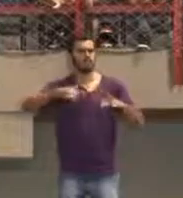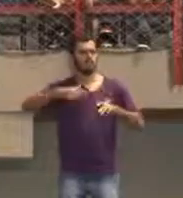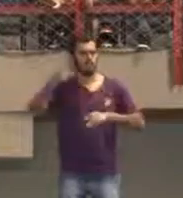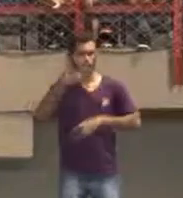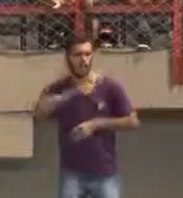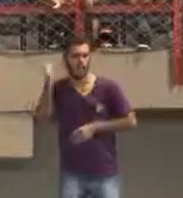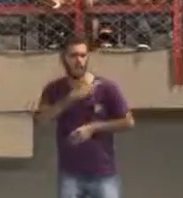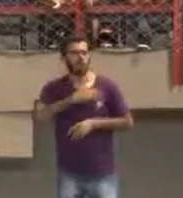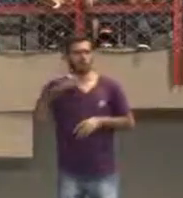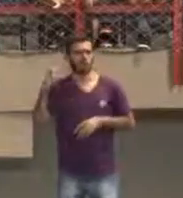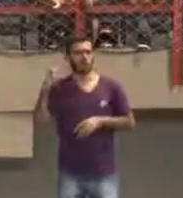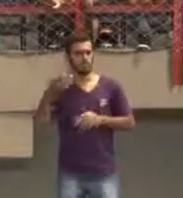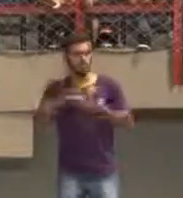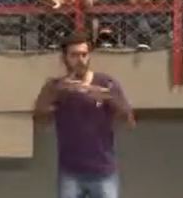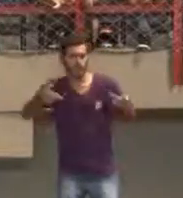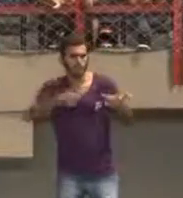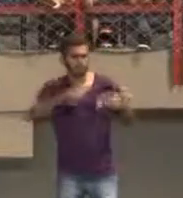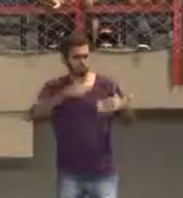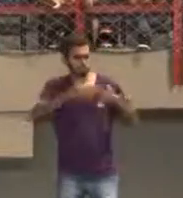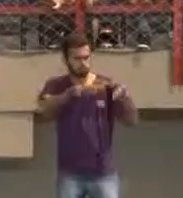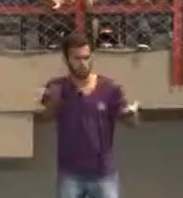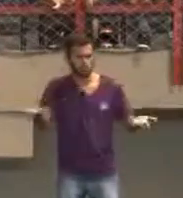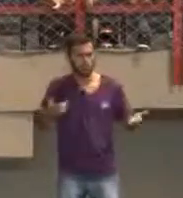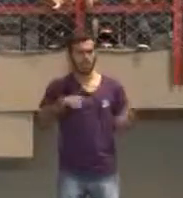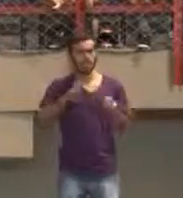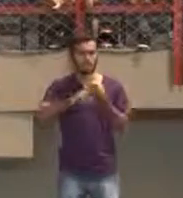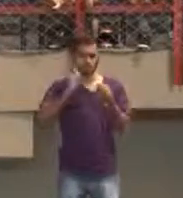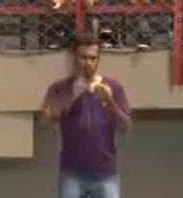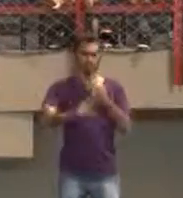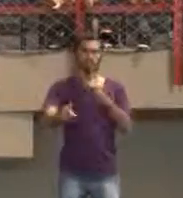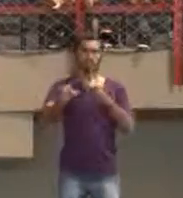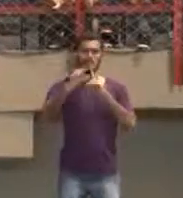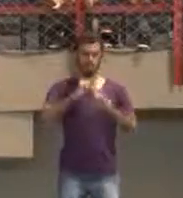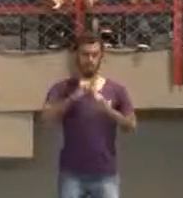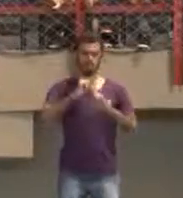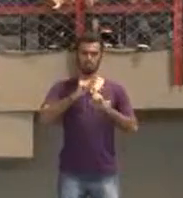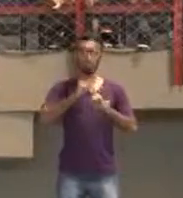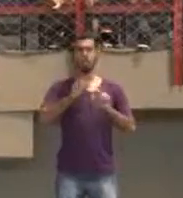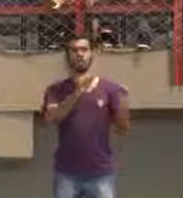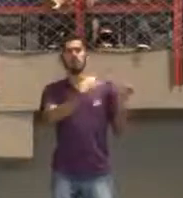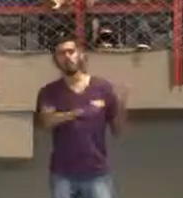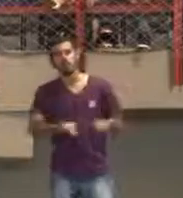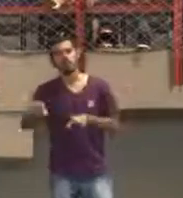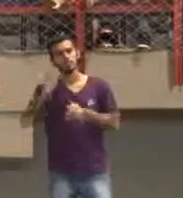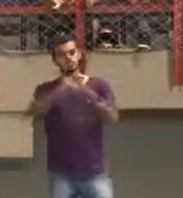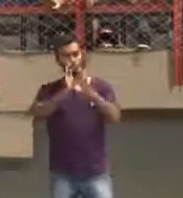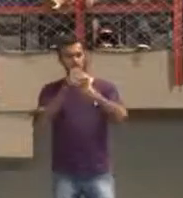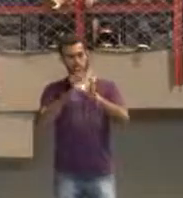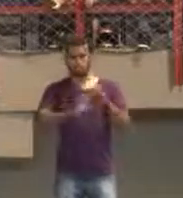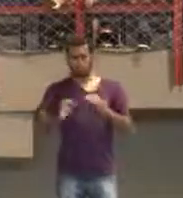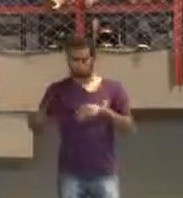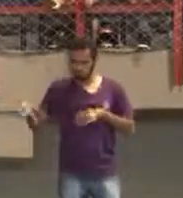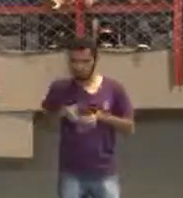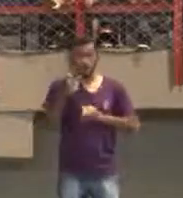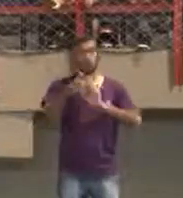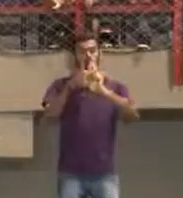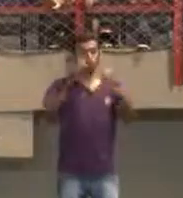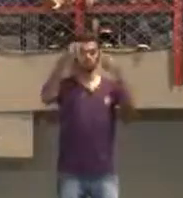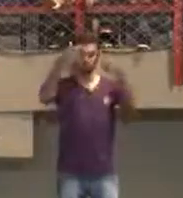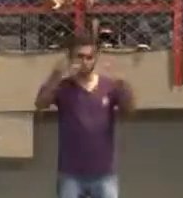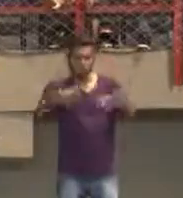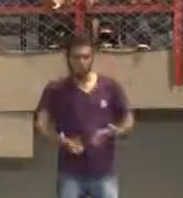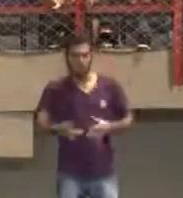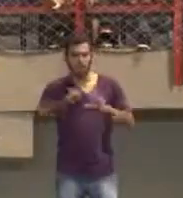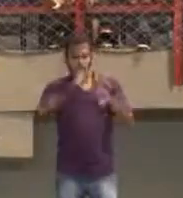pela rapidez até das palavras. E a Semana de Arte Moderna vai trazer esse